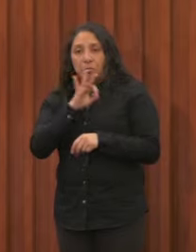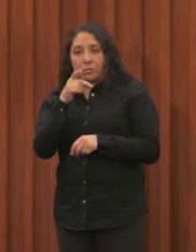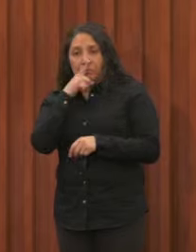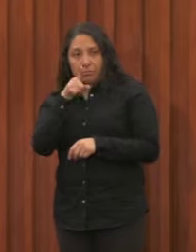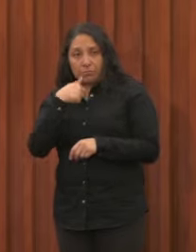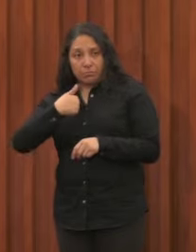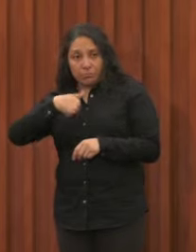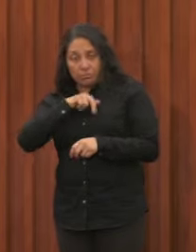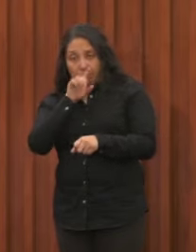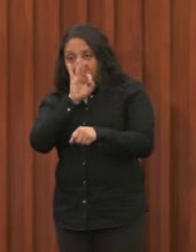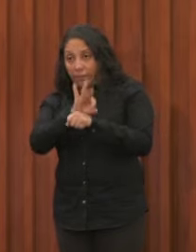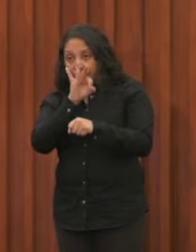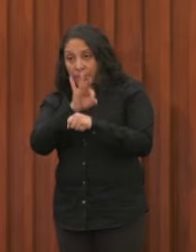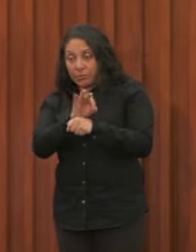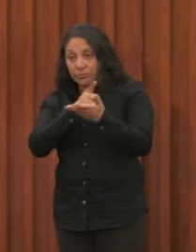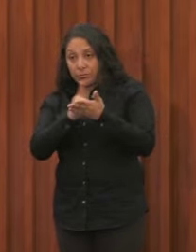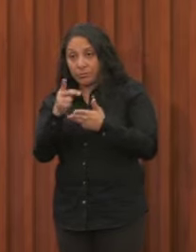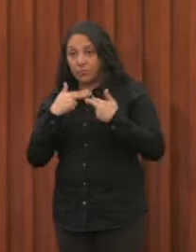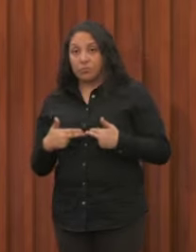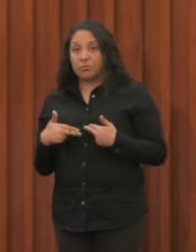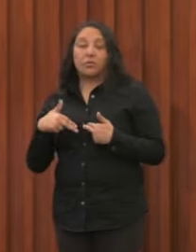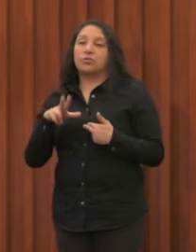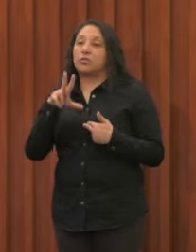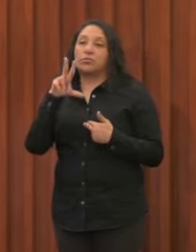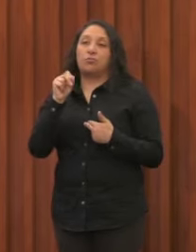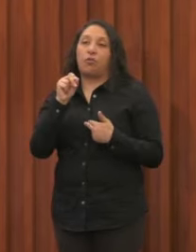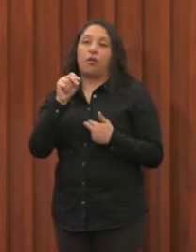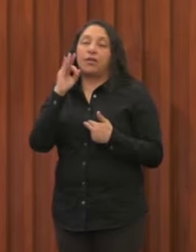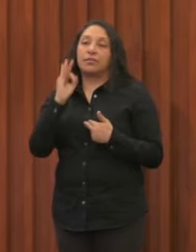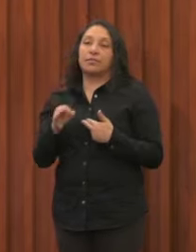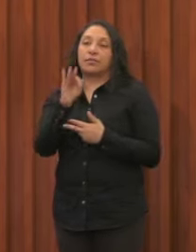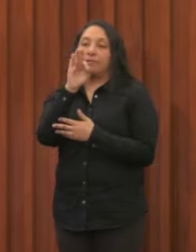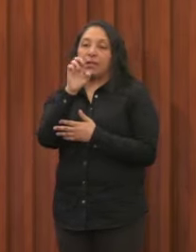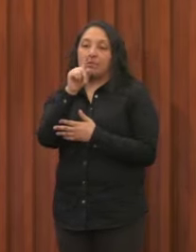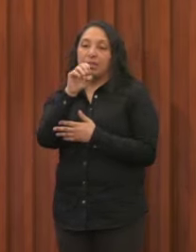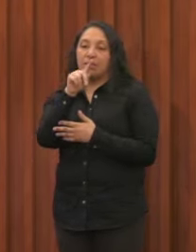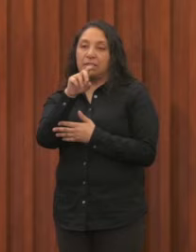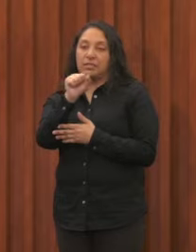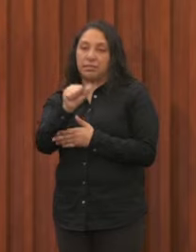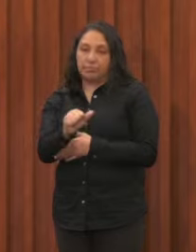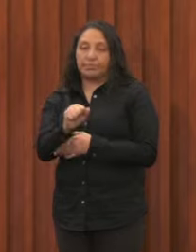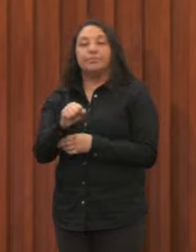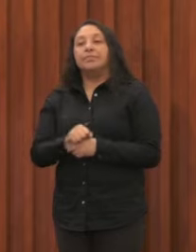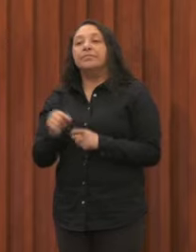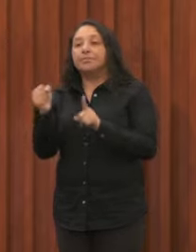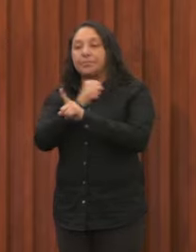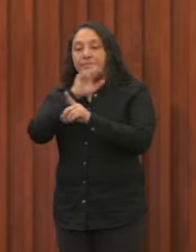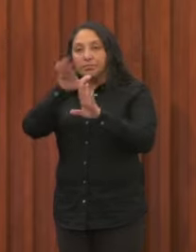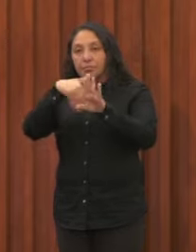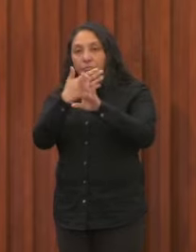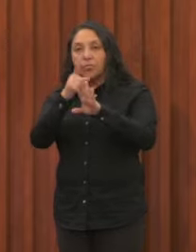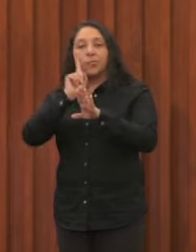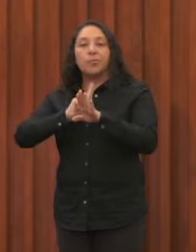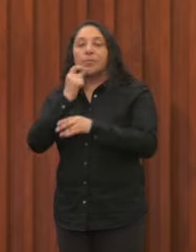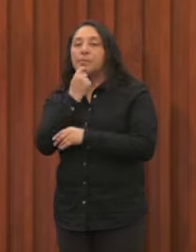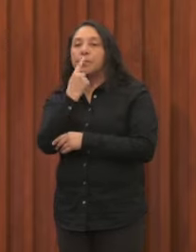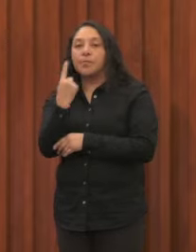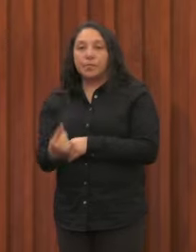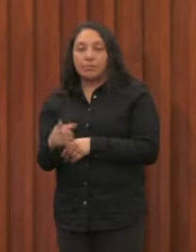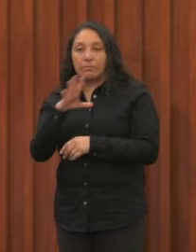de derechos humanos y no se es feminista. La violencia contra las mujeres y las niñas constituye una de las